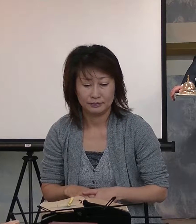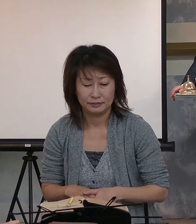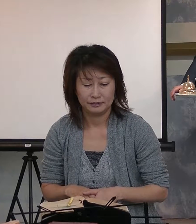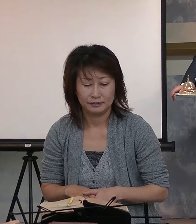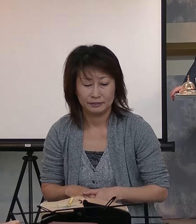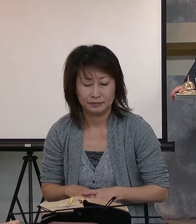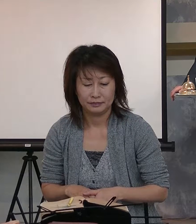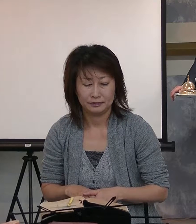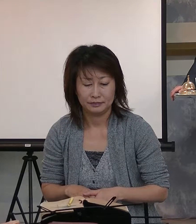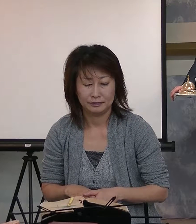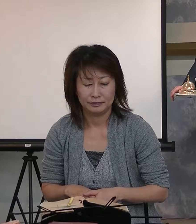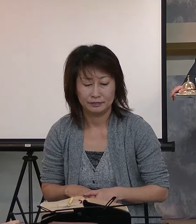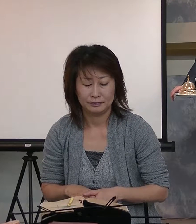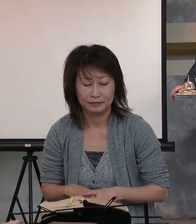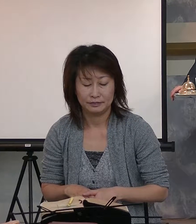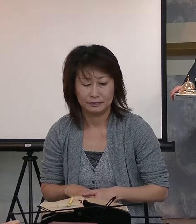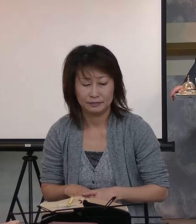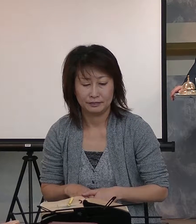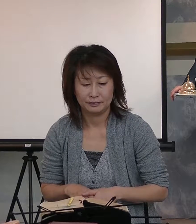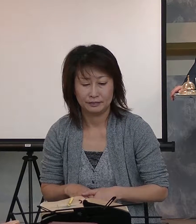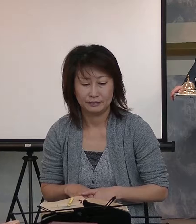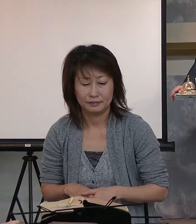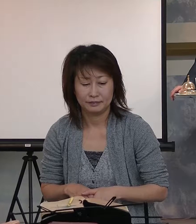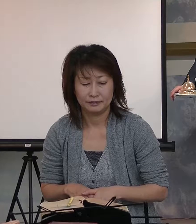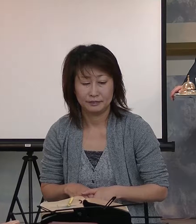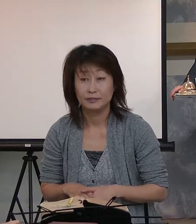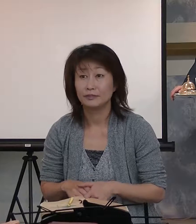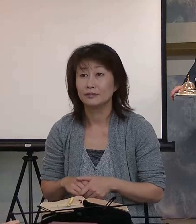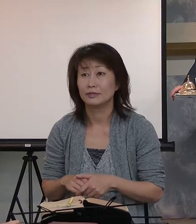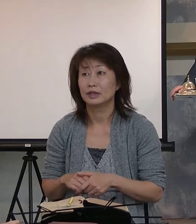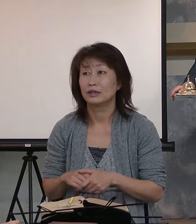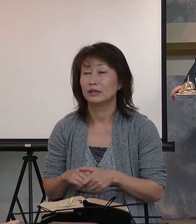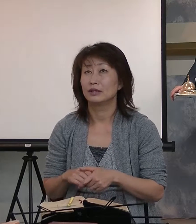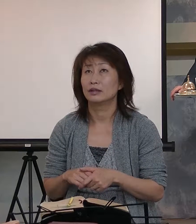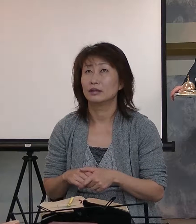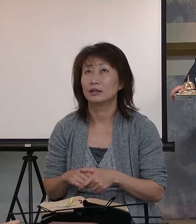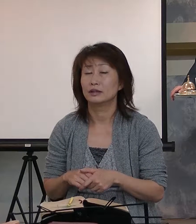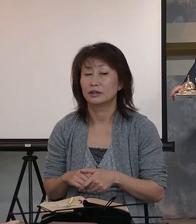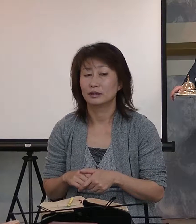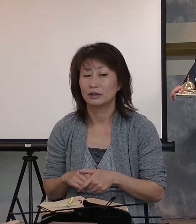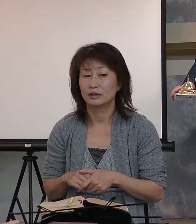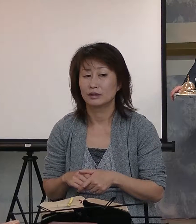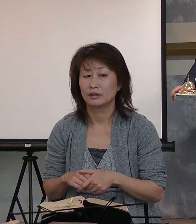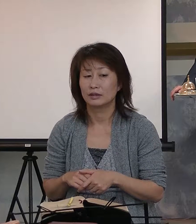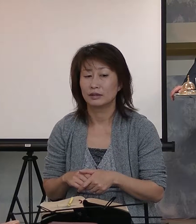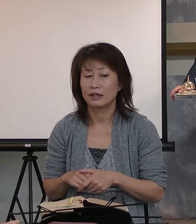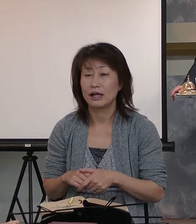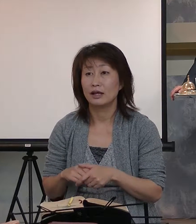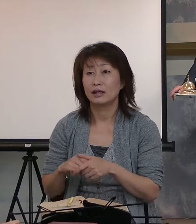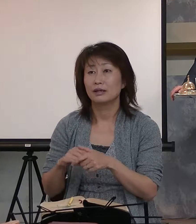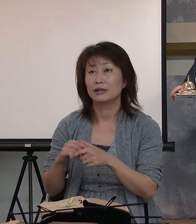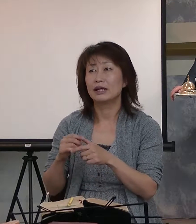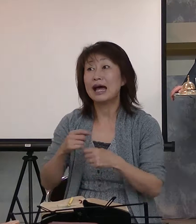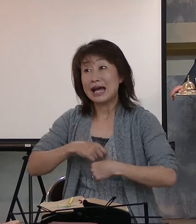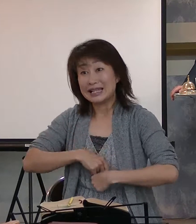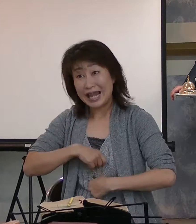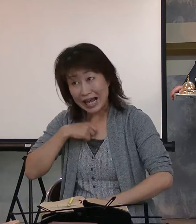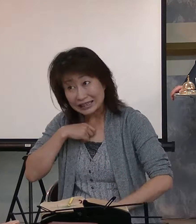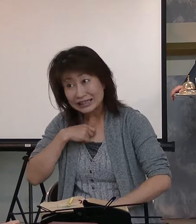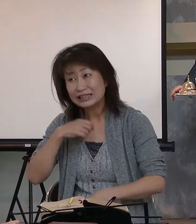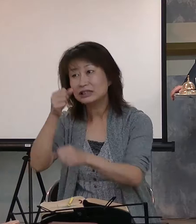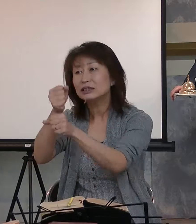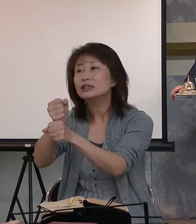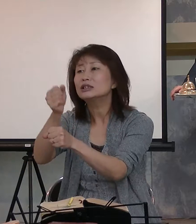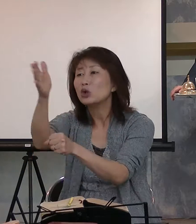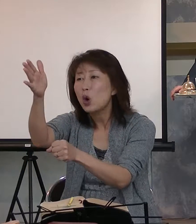イエス様が立派な信仰、また正しい信仰という基準は何でしょう